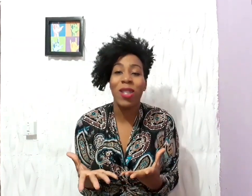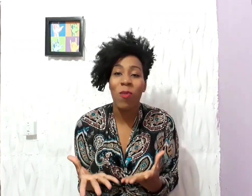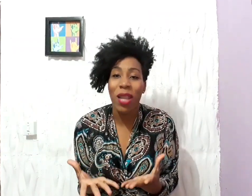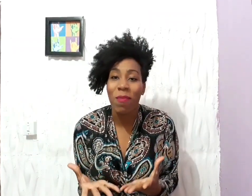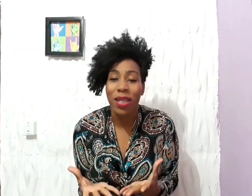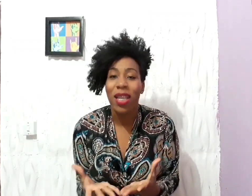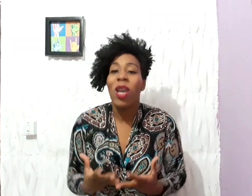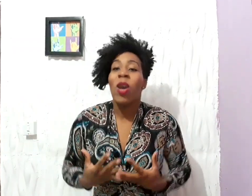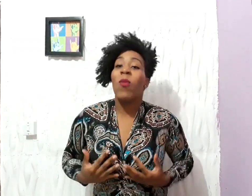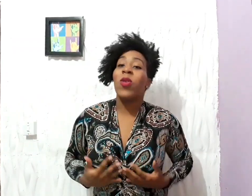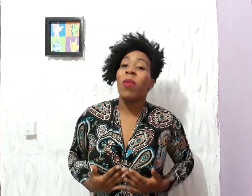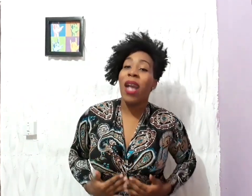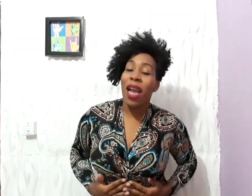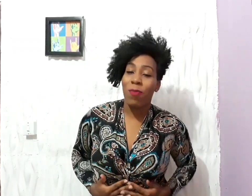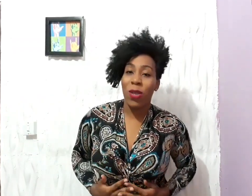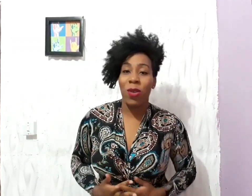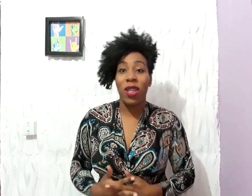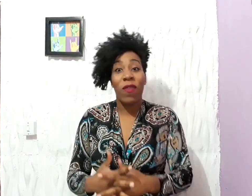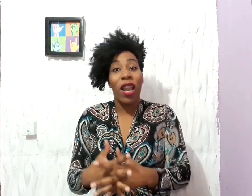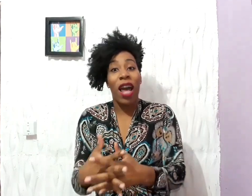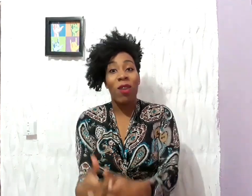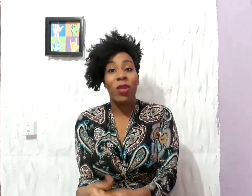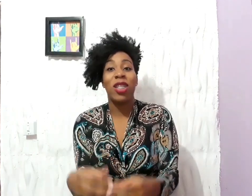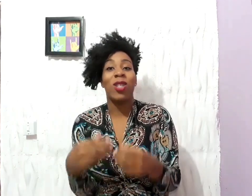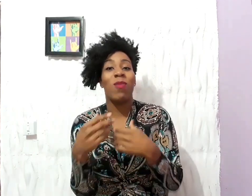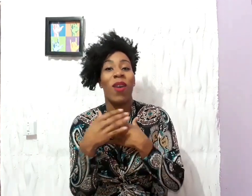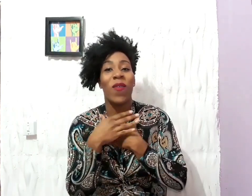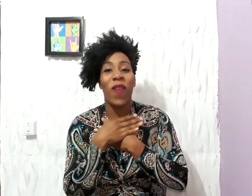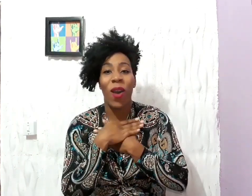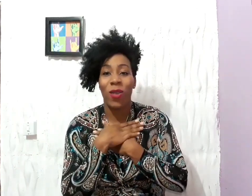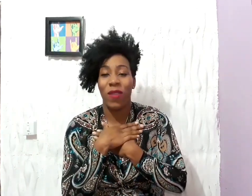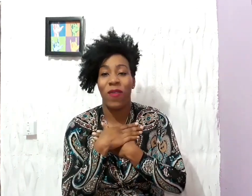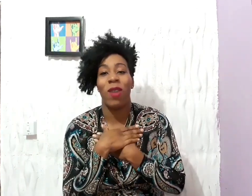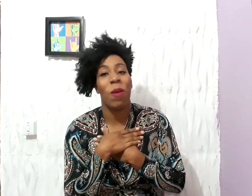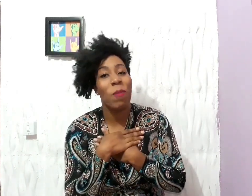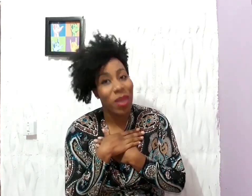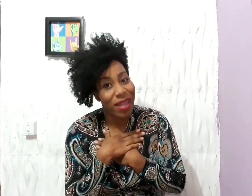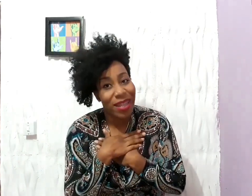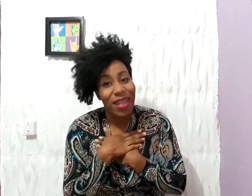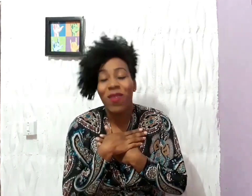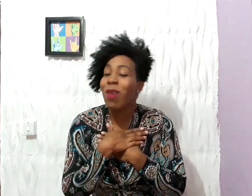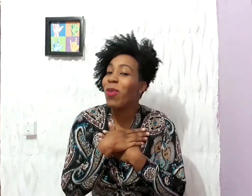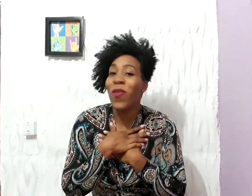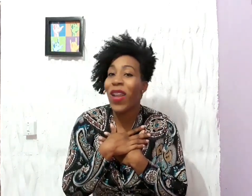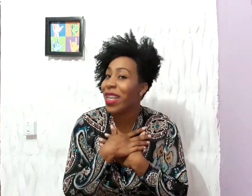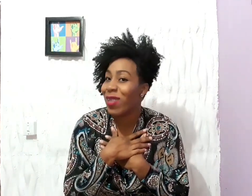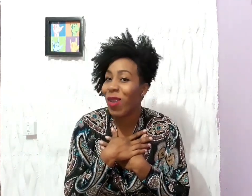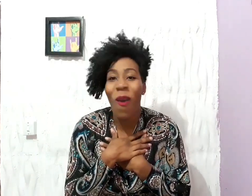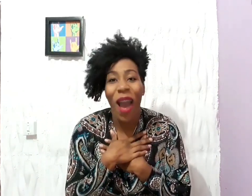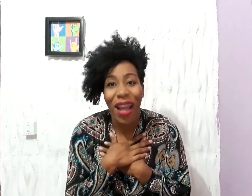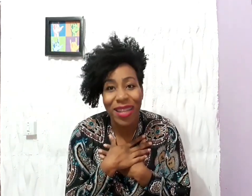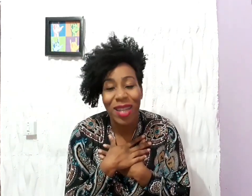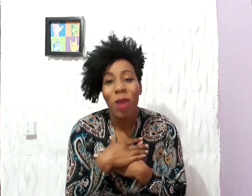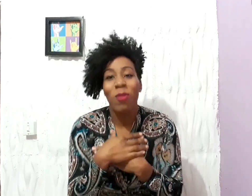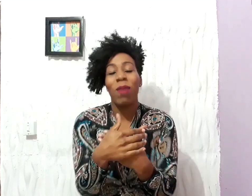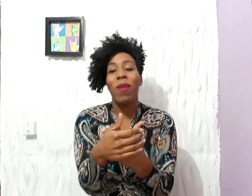sobre Libras. Muito obrigada às pessoas que falaram, que sentiram minha falta, que falaram para mim. Fiquei muito feliz, fiquei honrada por saber